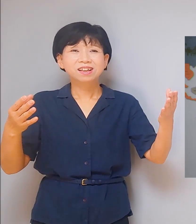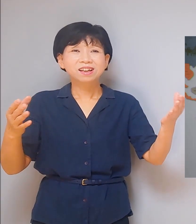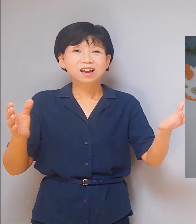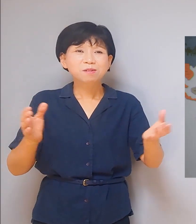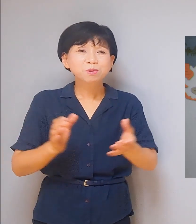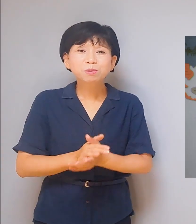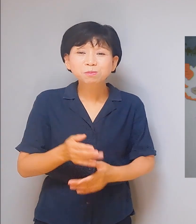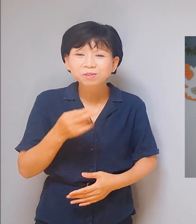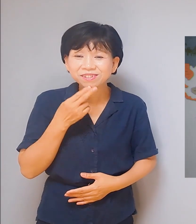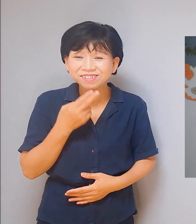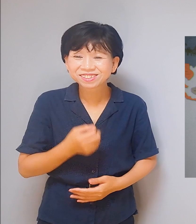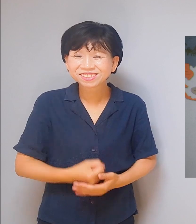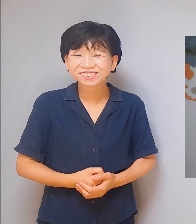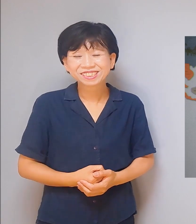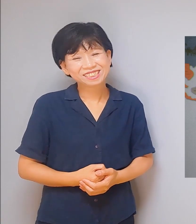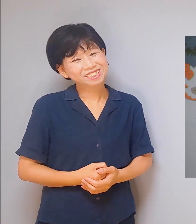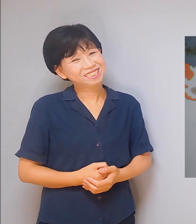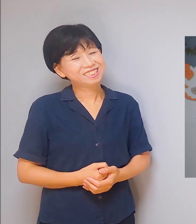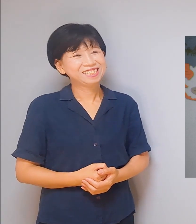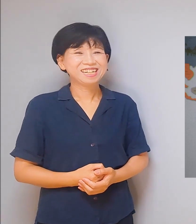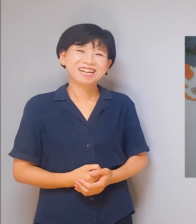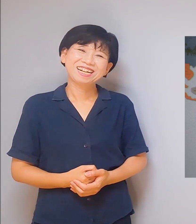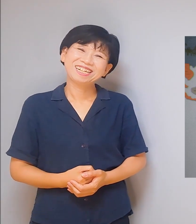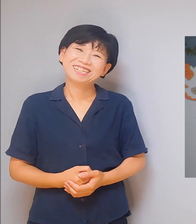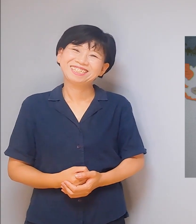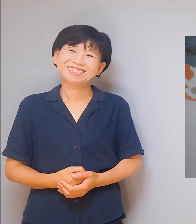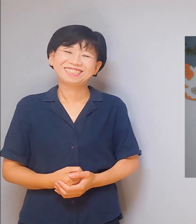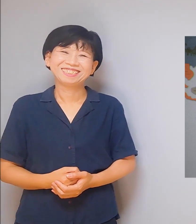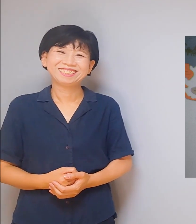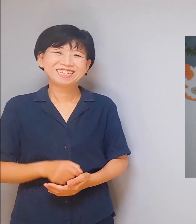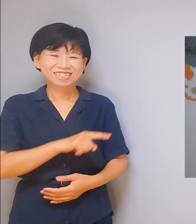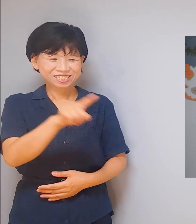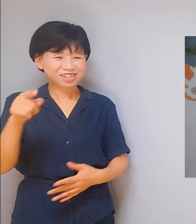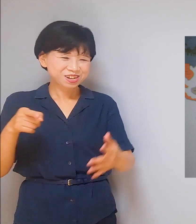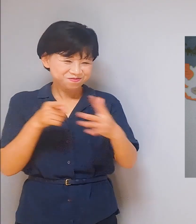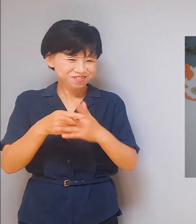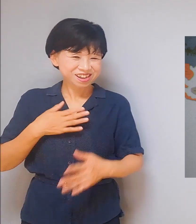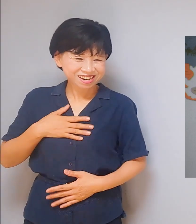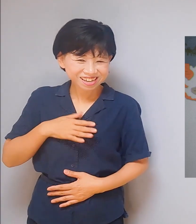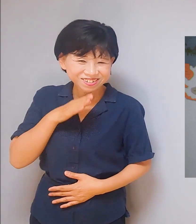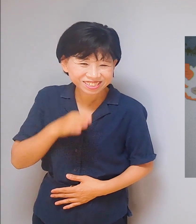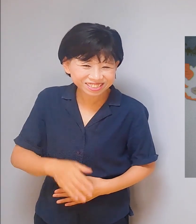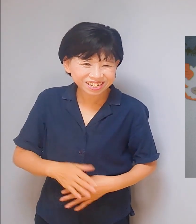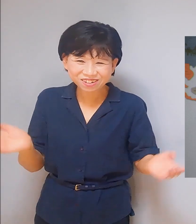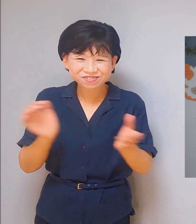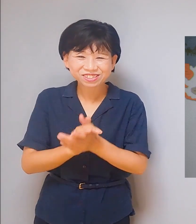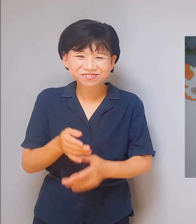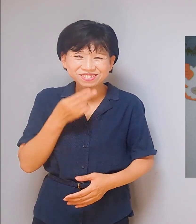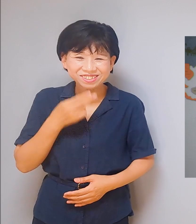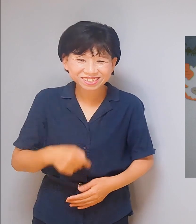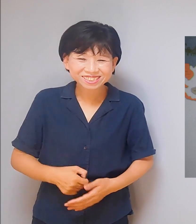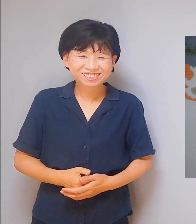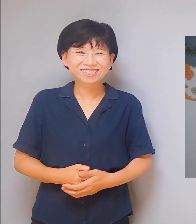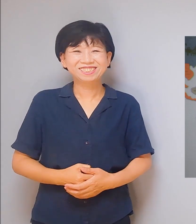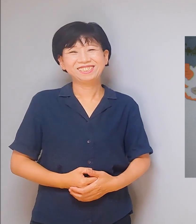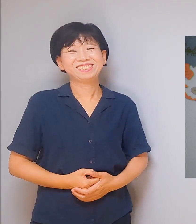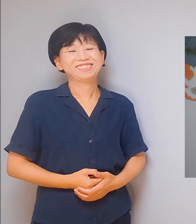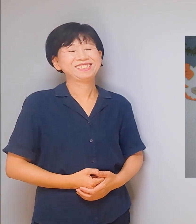흉내라도 내보세요. 네. 뒤에 내용이 뭔가 다른 게 있을 것 같으니까 지금 일부러 안 하시는 것 같은데 그렇죠?